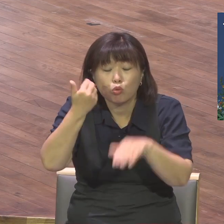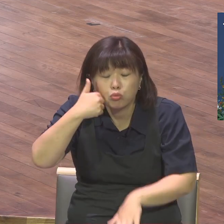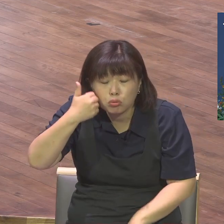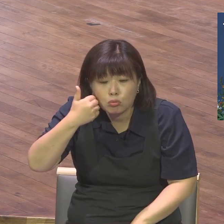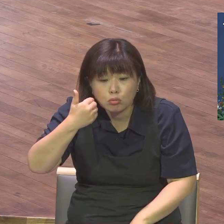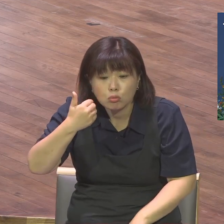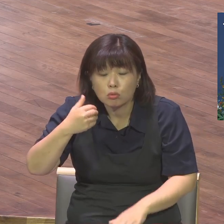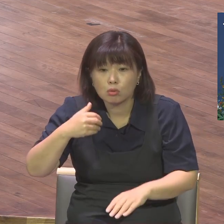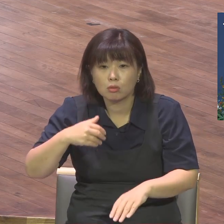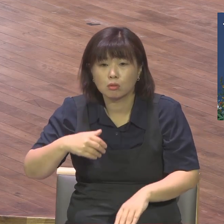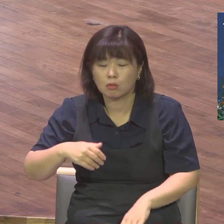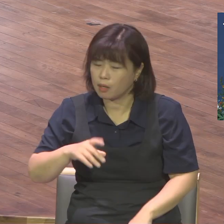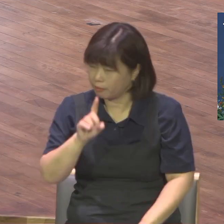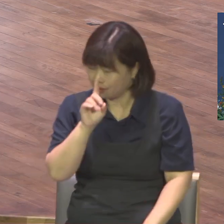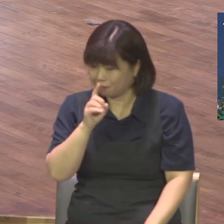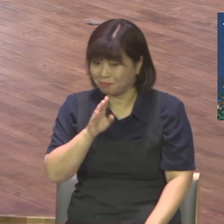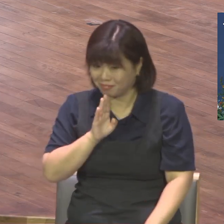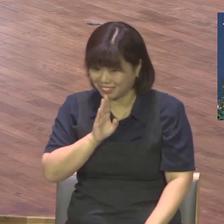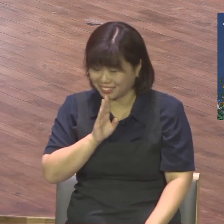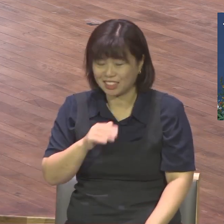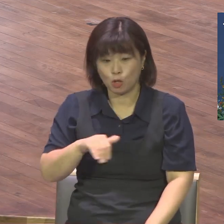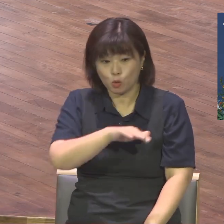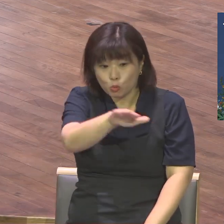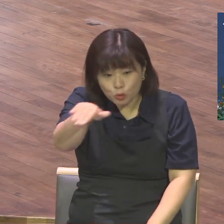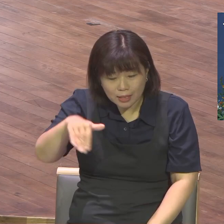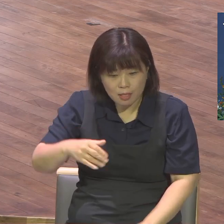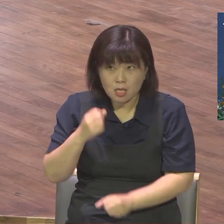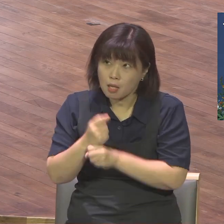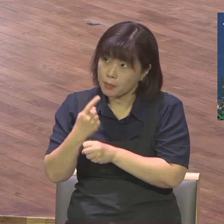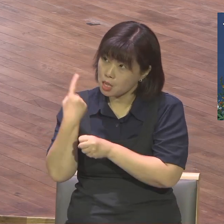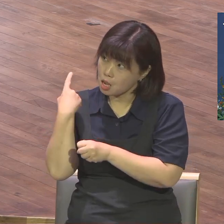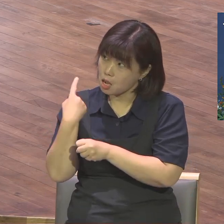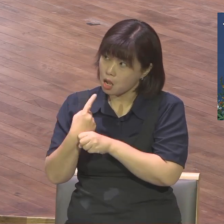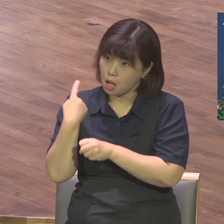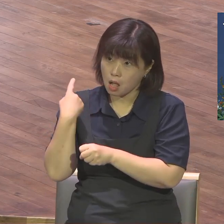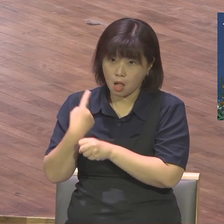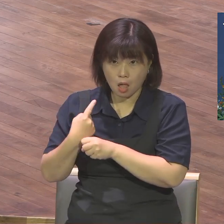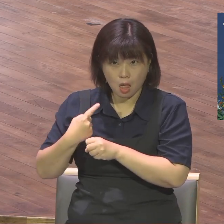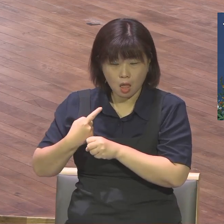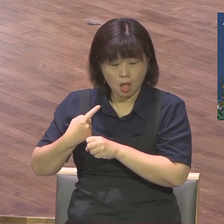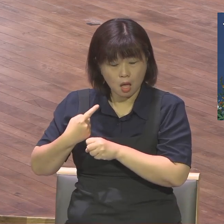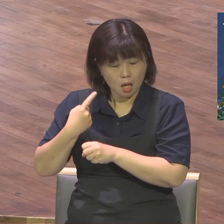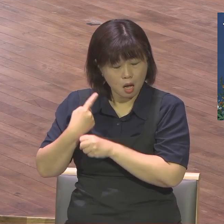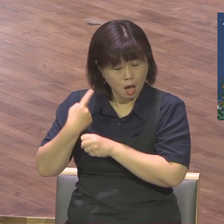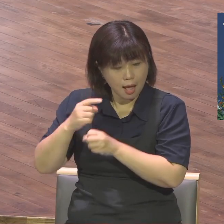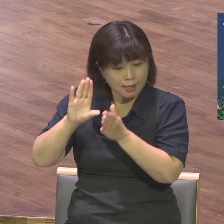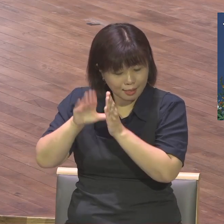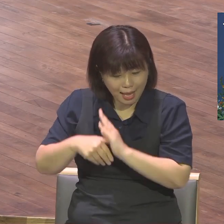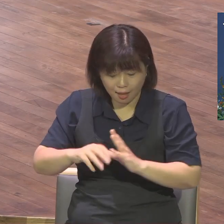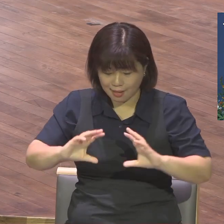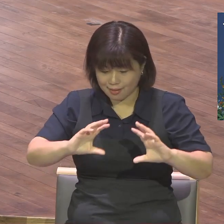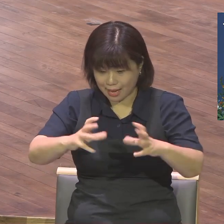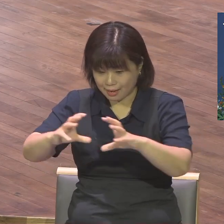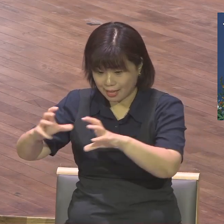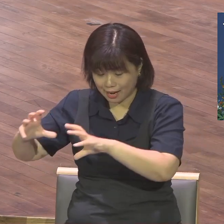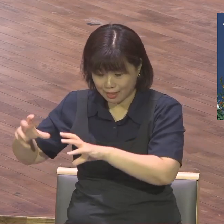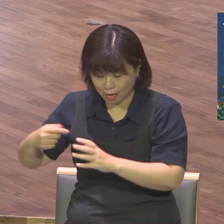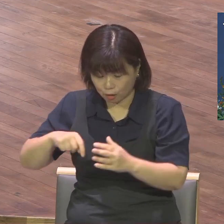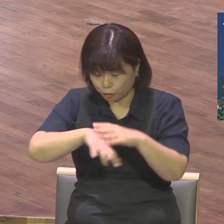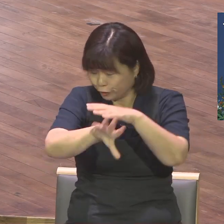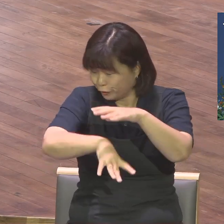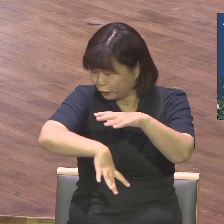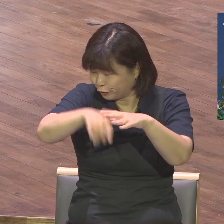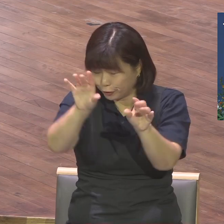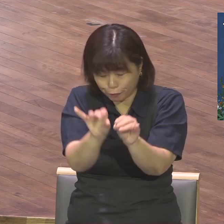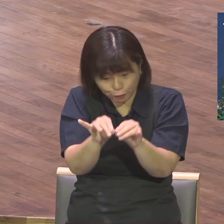뽑아놓고 잊어버렸습니까? 대륙별로 모임 가지고 지금 하고 있잖아요. 그럼 모임 기도하에 참여하면 돼. 참여. 그게 살리는